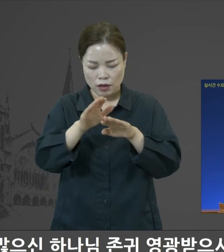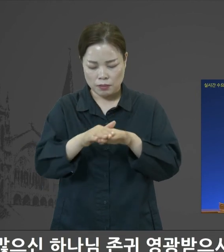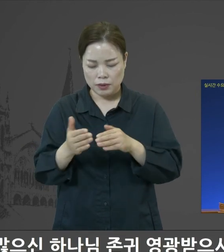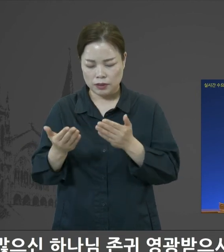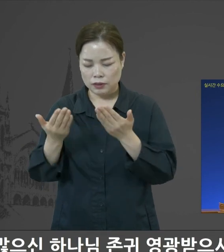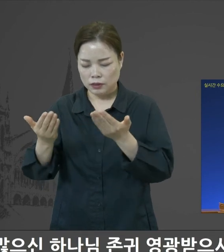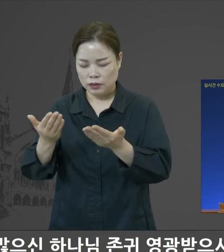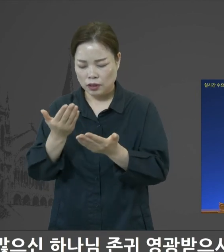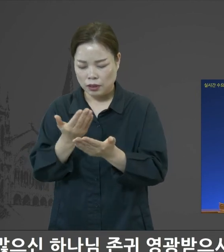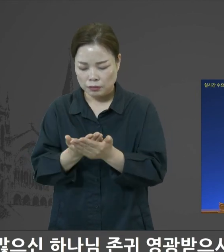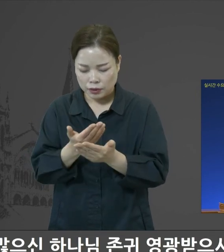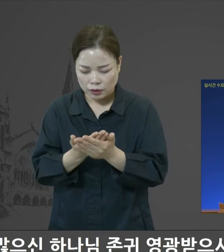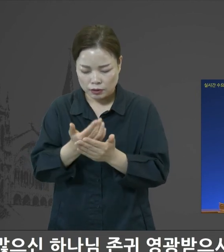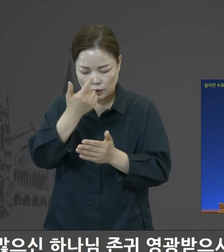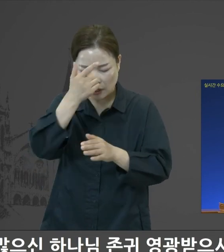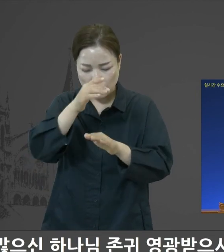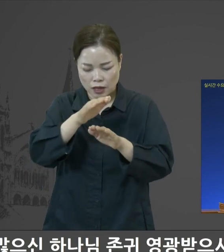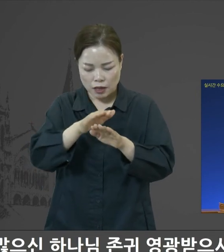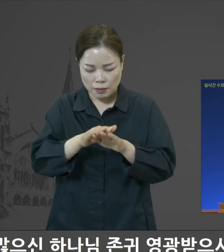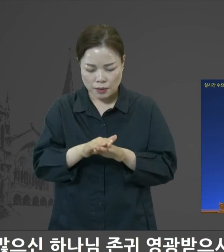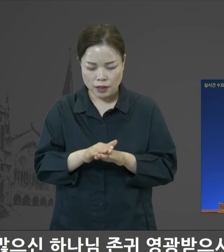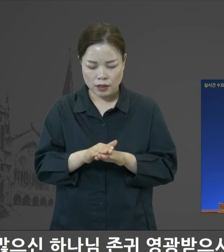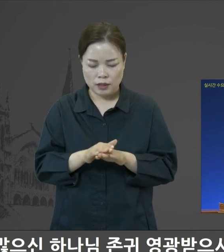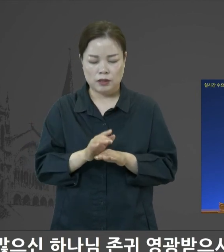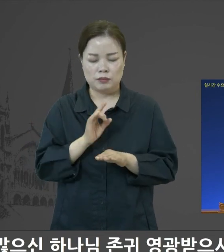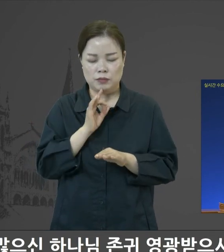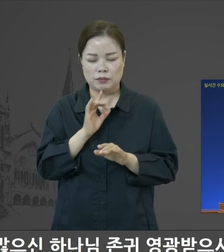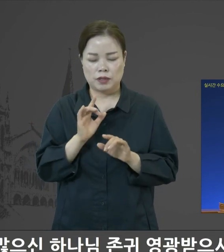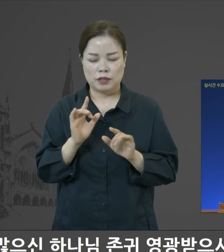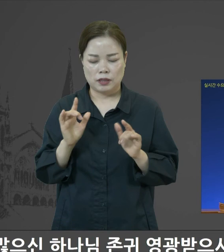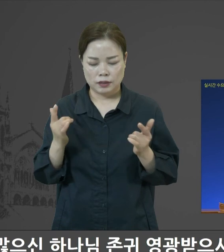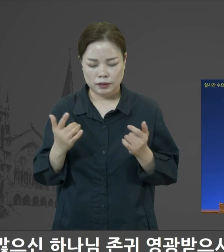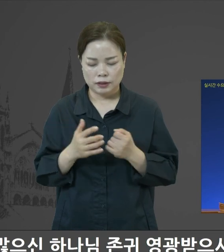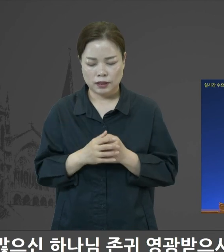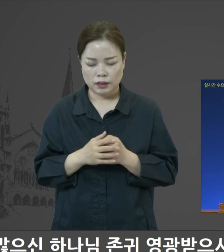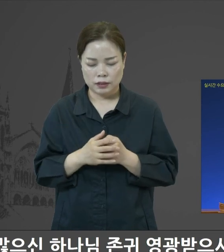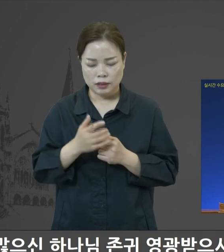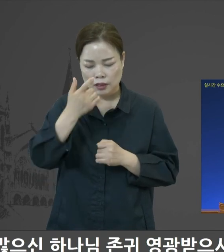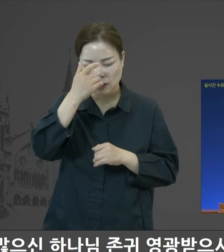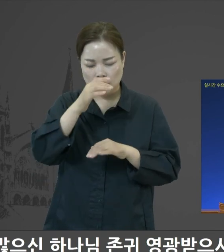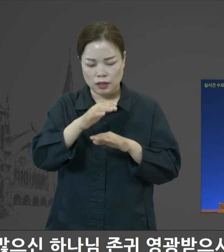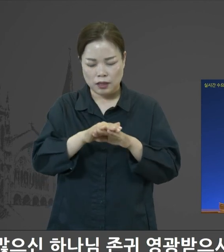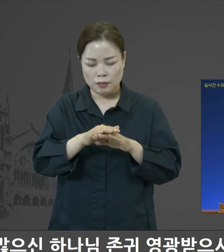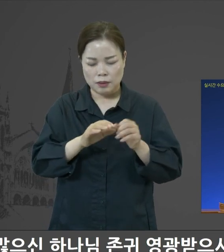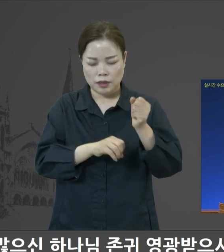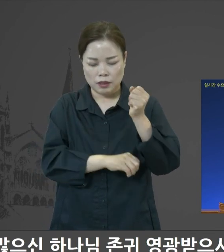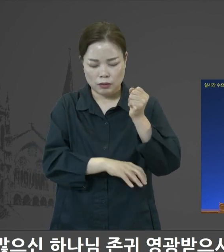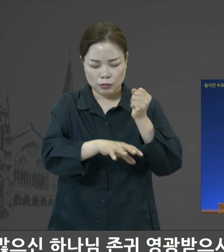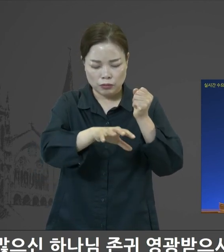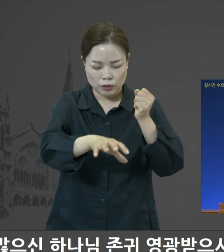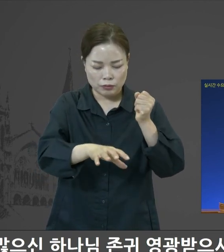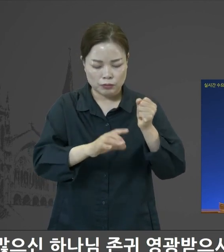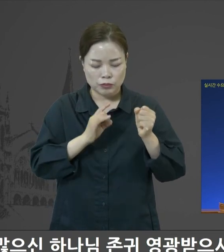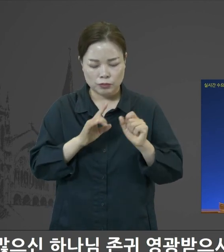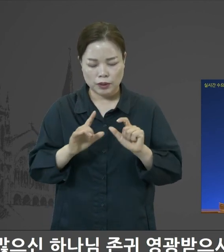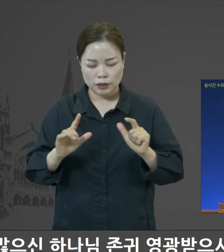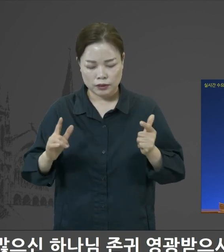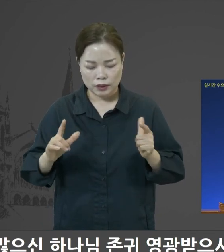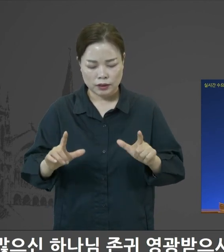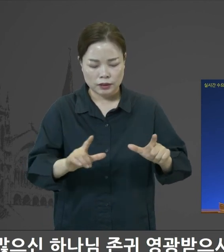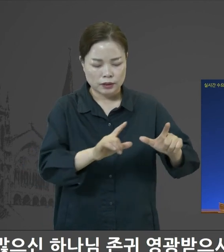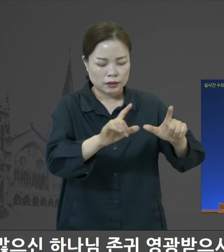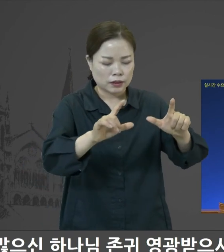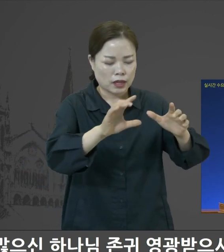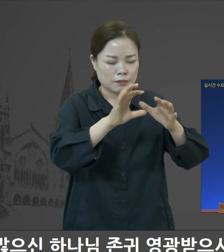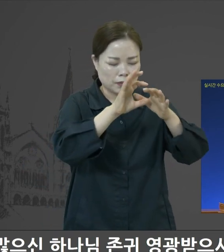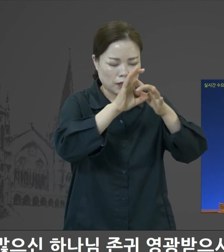주시옵소서. 예배당 안에서의 예배뿐만 아니라 예배당 바깥으로 나갔을 때부터 시작되는 이 삶의